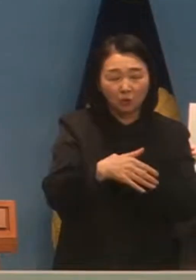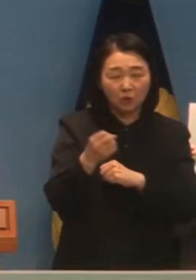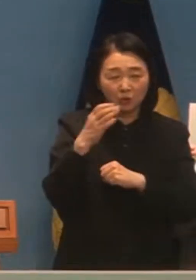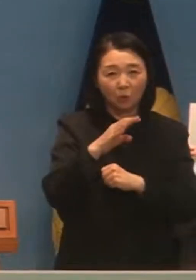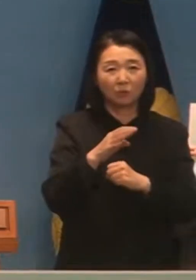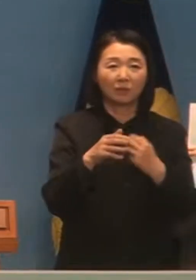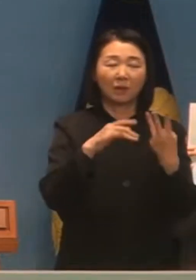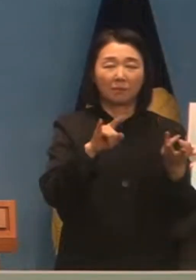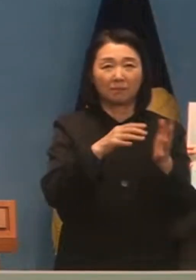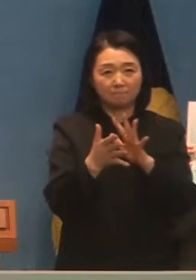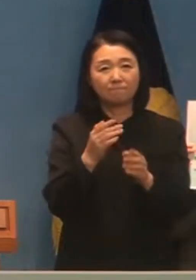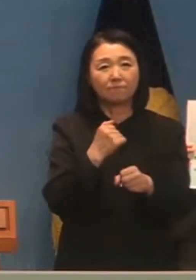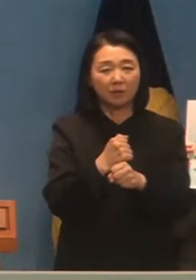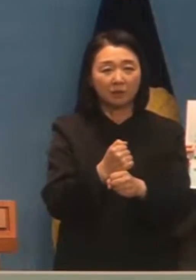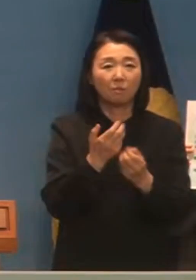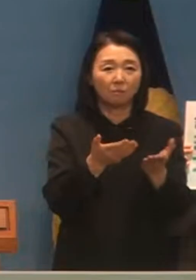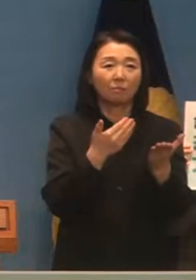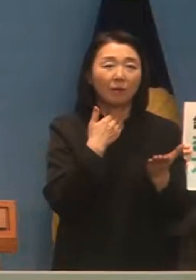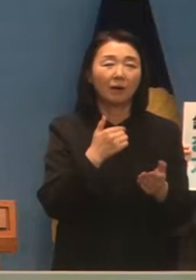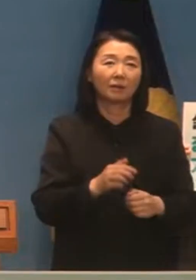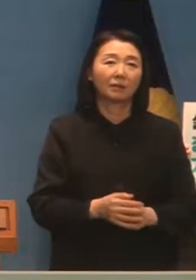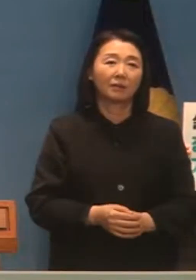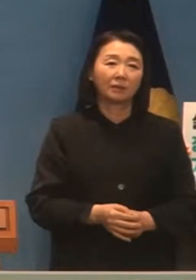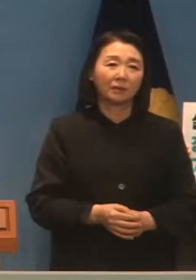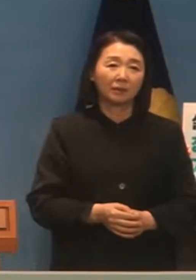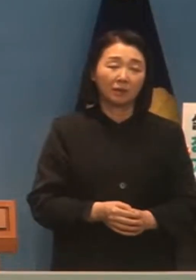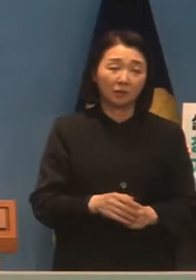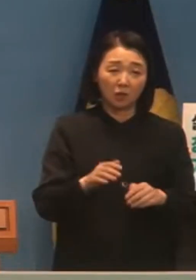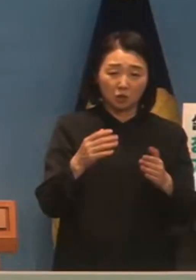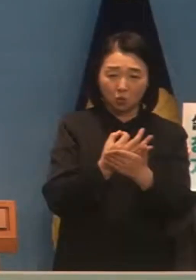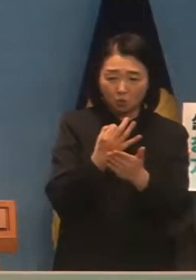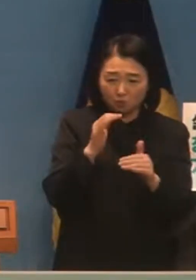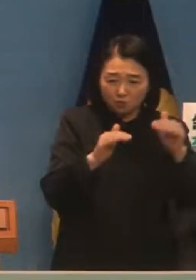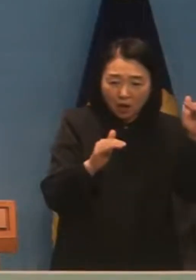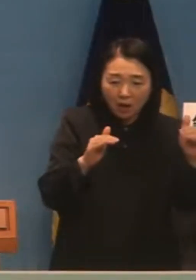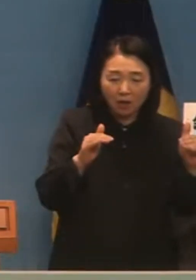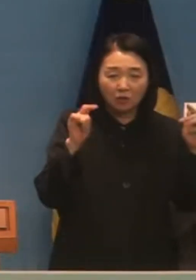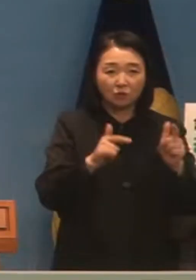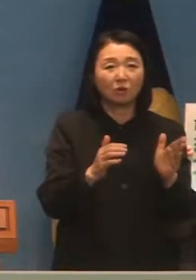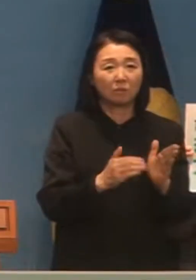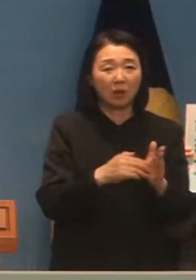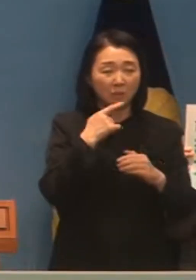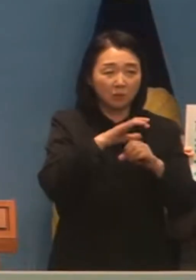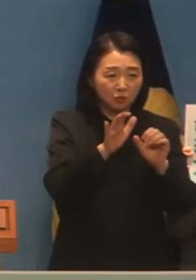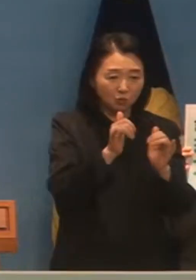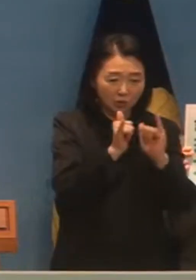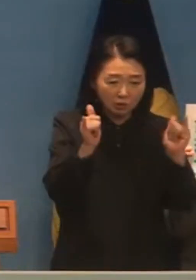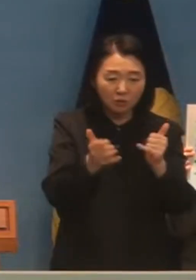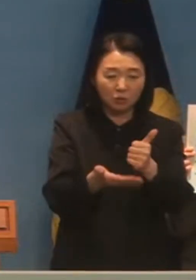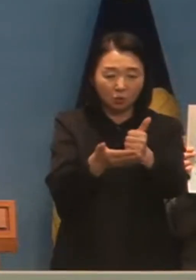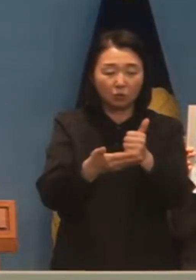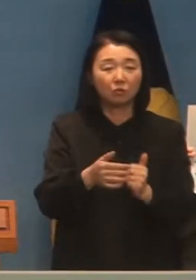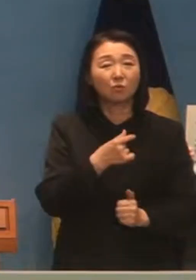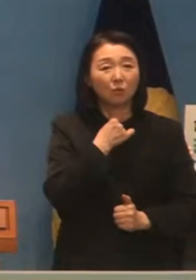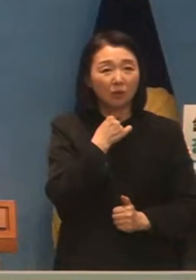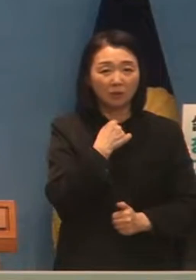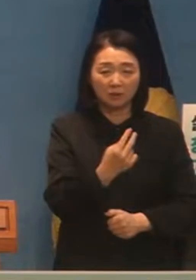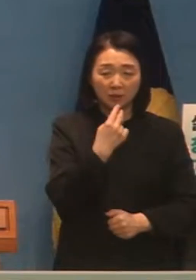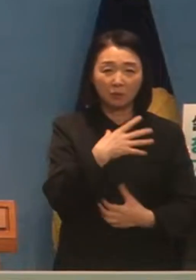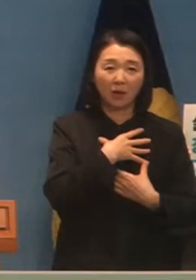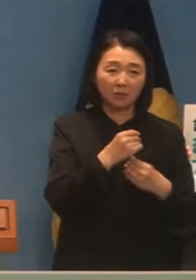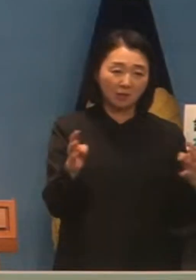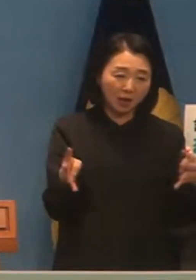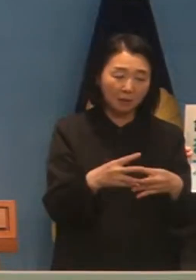제안합니다. 소득 불안정과 차별이 줄어들고 서로가 서로를 민주시민으로 존중하며 생명과 안전이